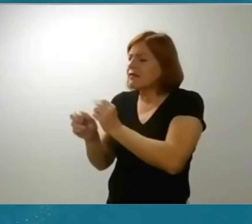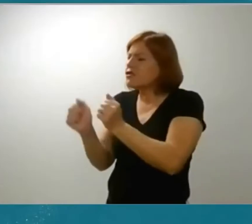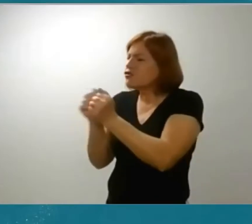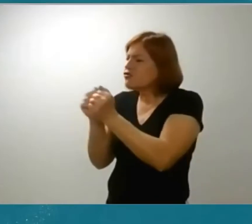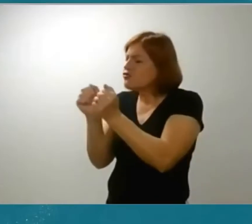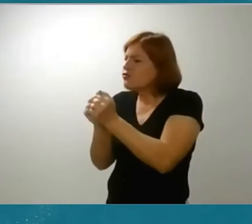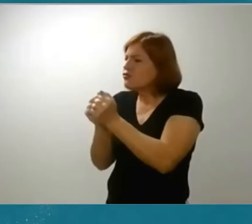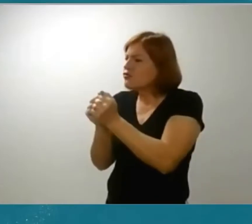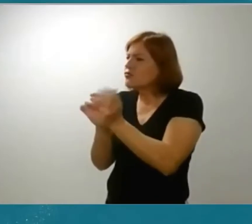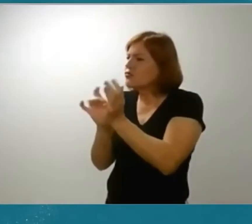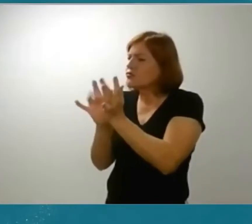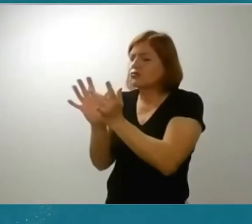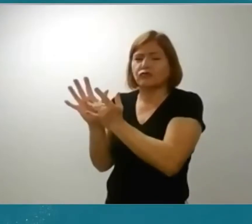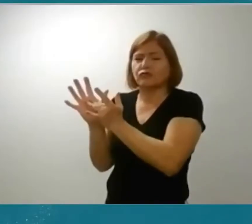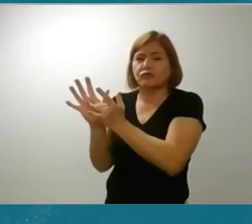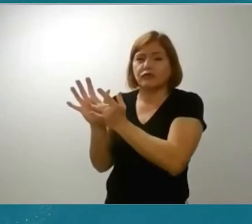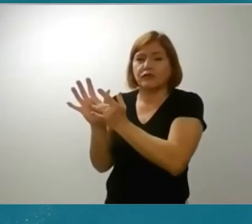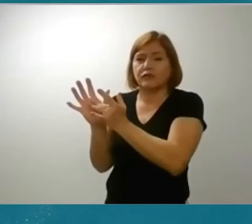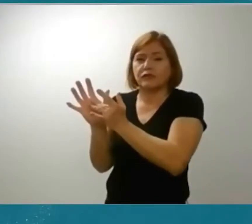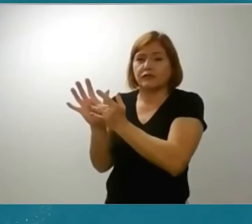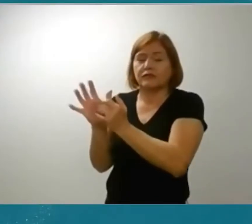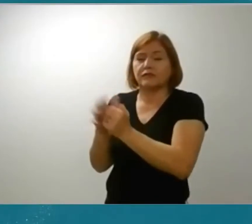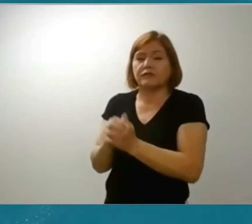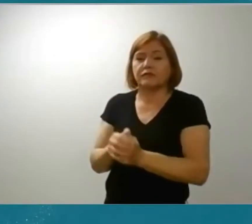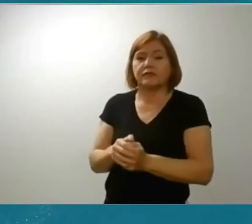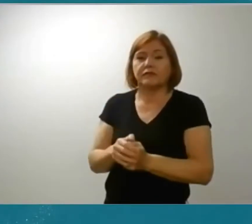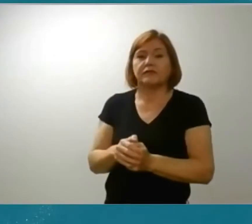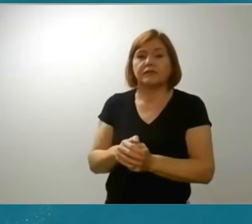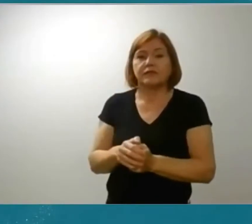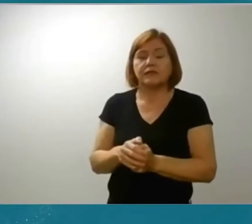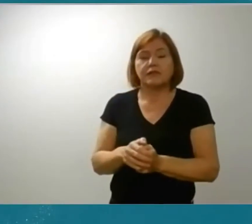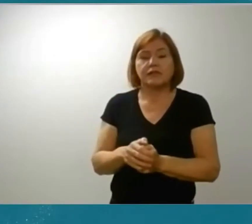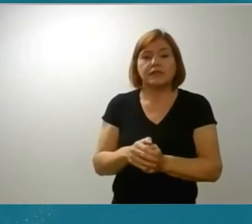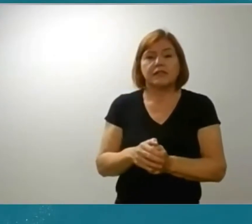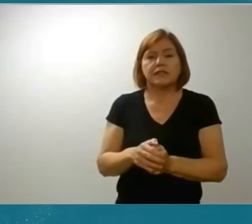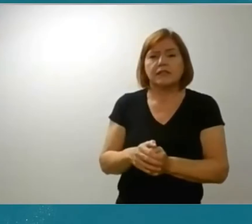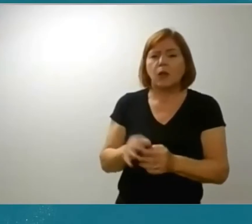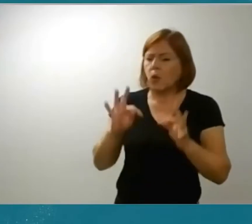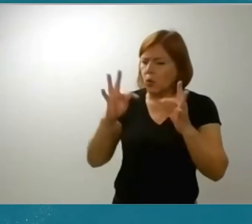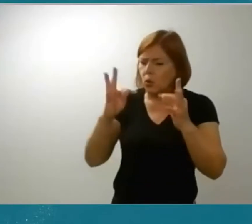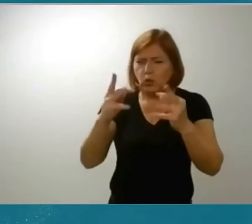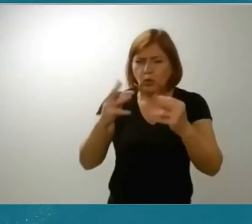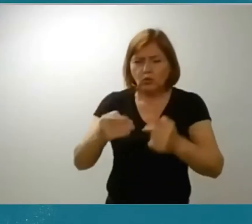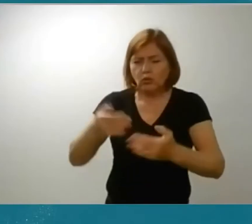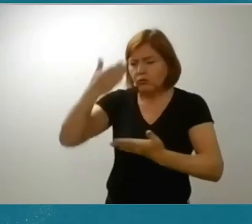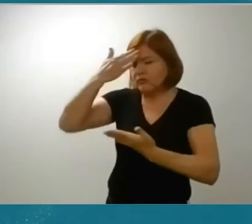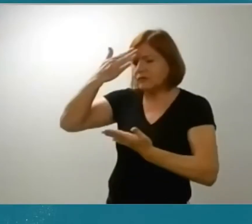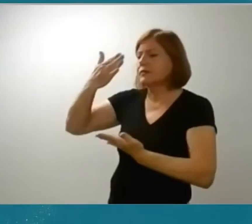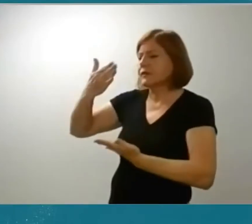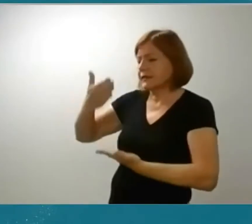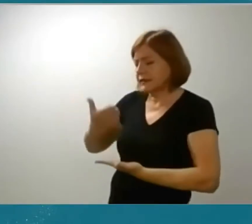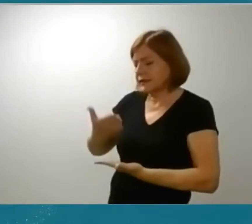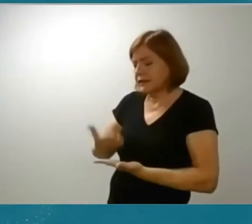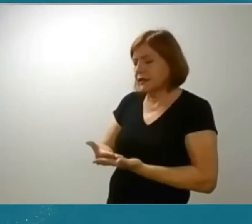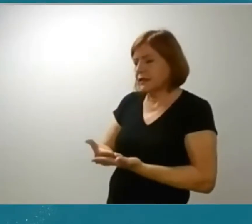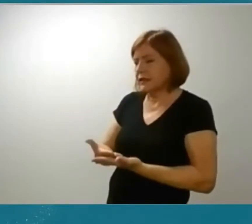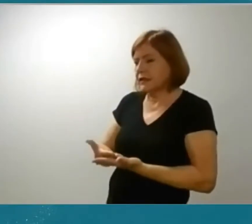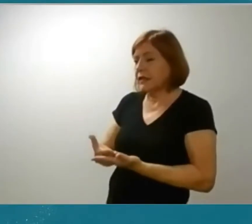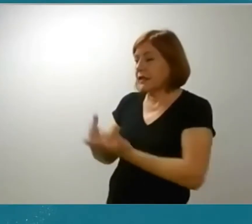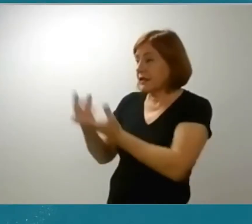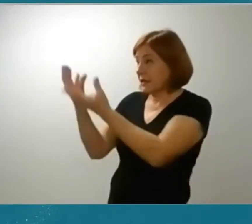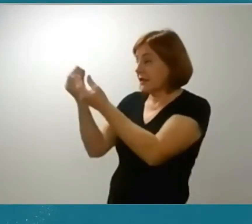não aguento ficar sem vocês, eu não aguento ficar longe de vocês. Porque eu sou Emmanuel, eu sou Deus conosco, Deus convosco, né? Então